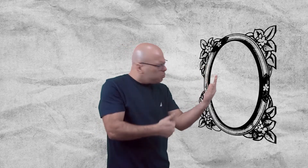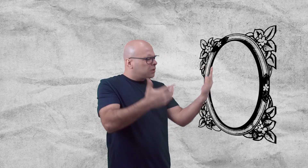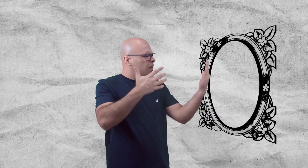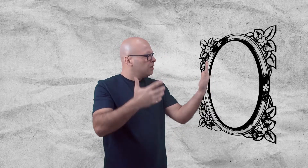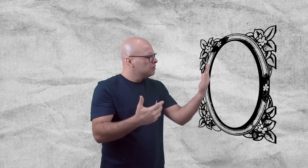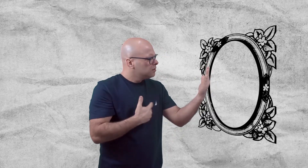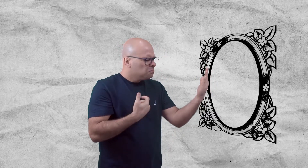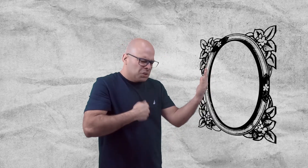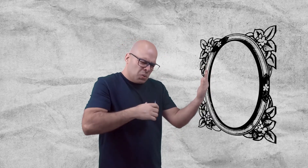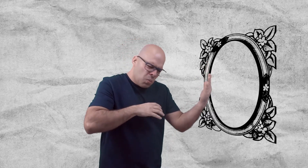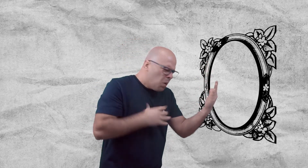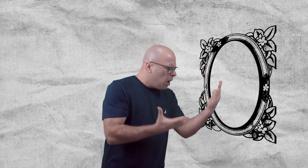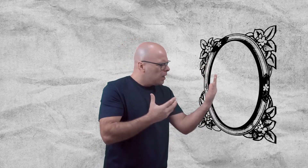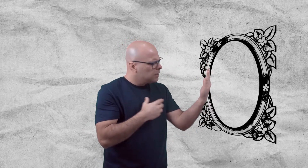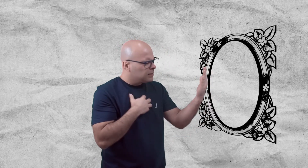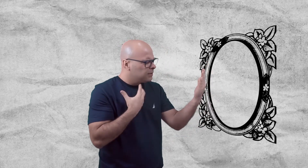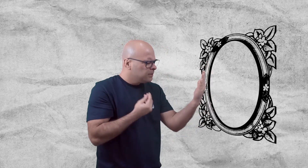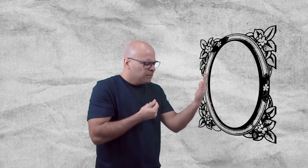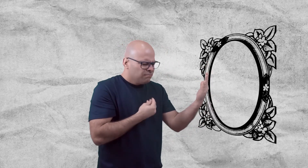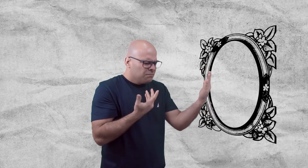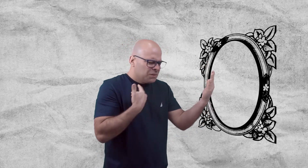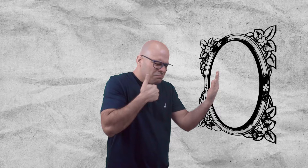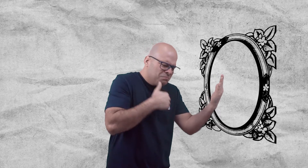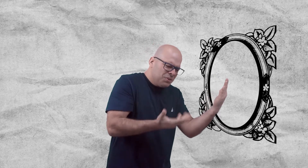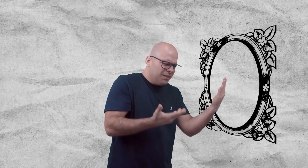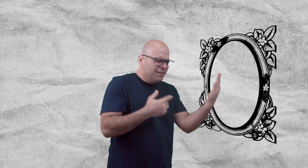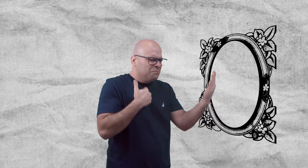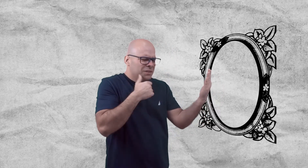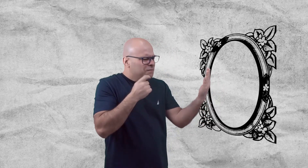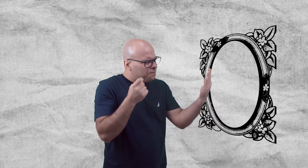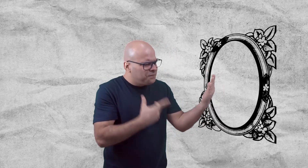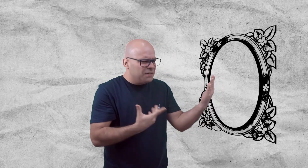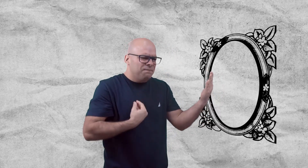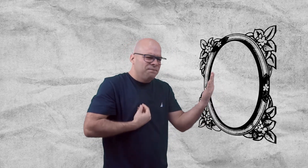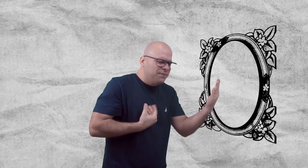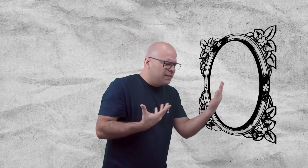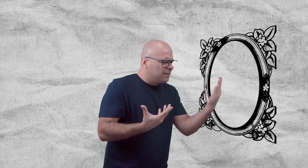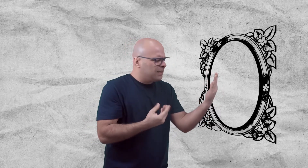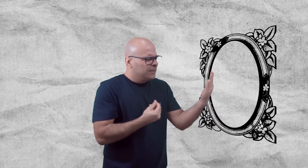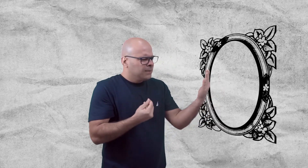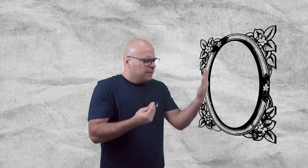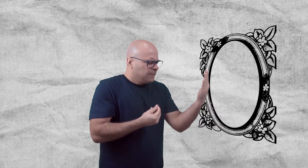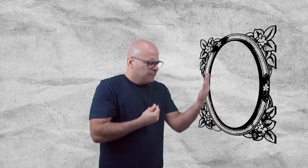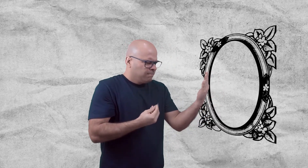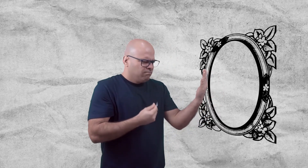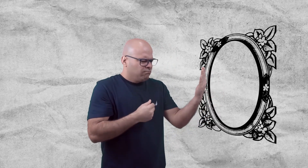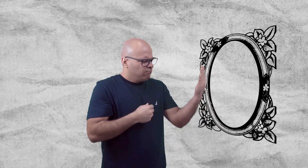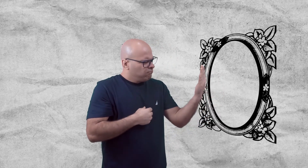frente do espelho. Eu queria uma mudança, mas eu preciso de coragem. Eu sou uma mulher com uma vida boa, mas